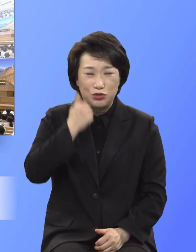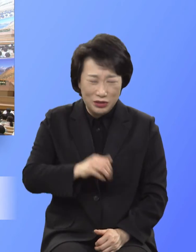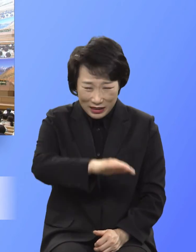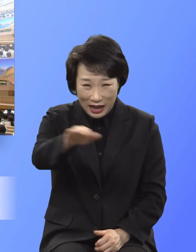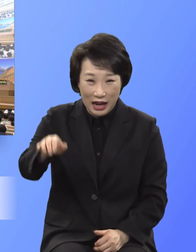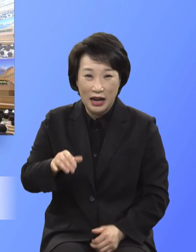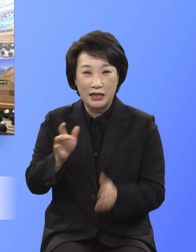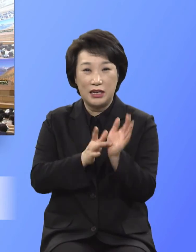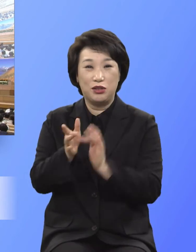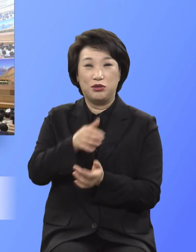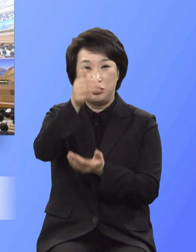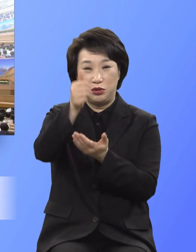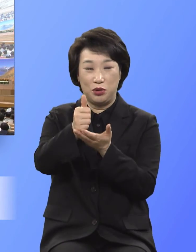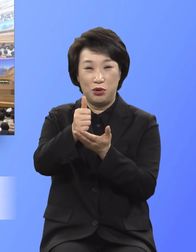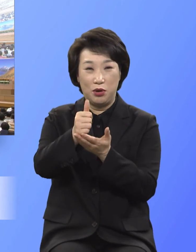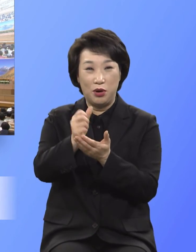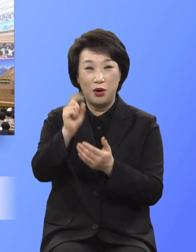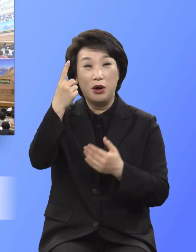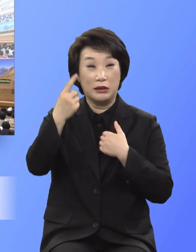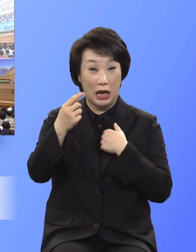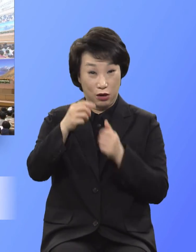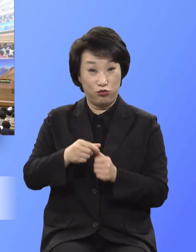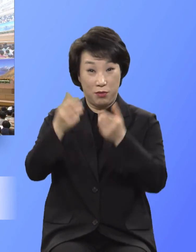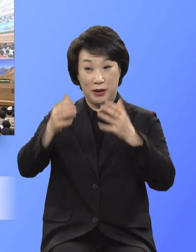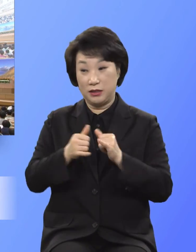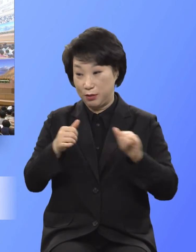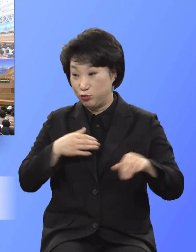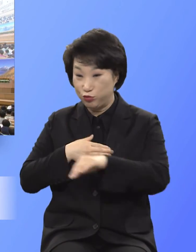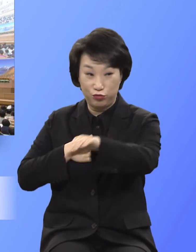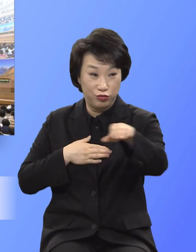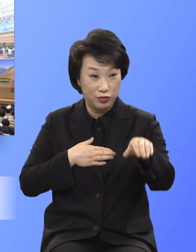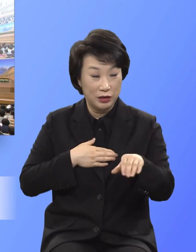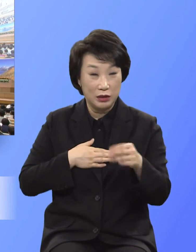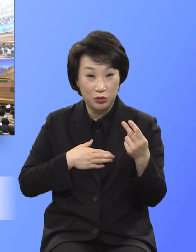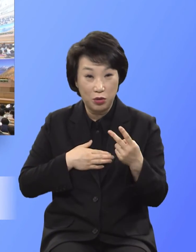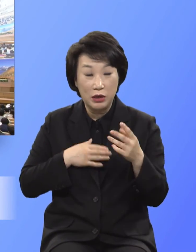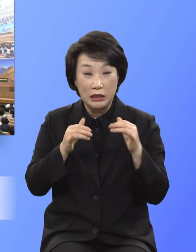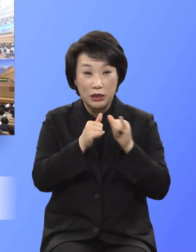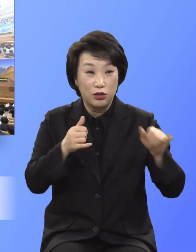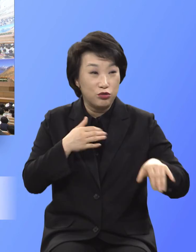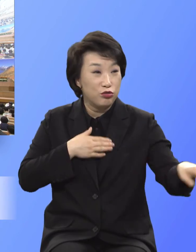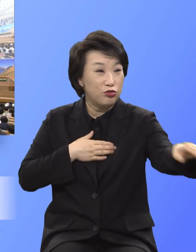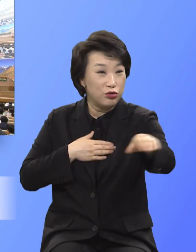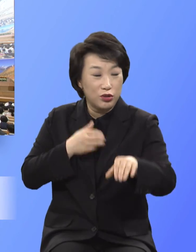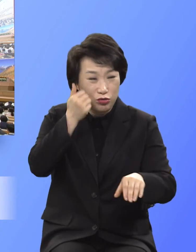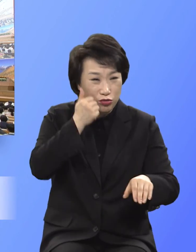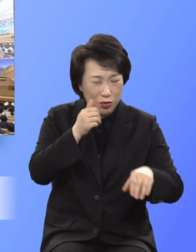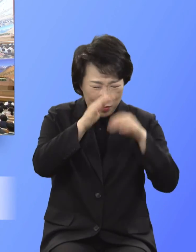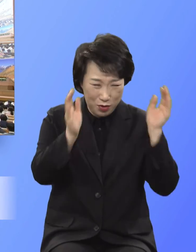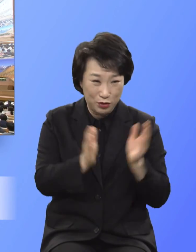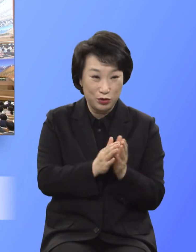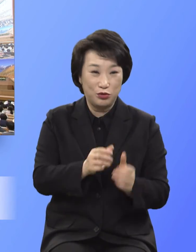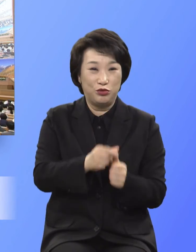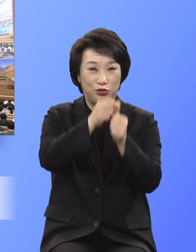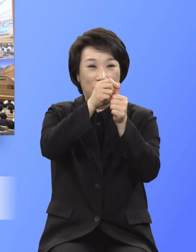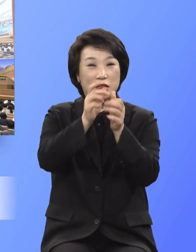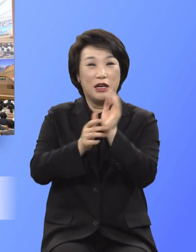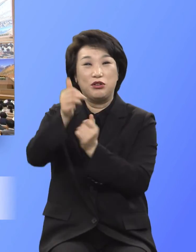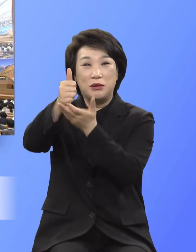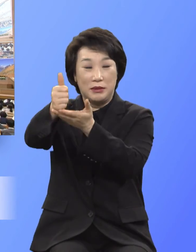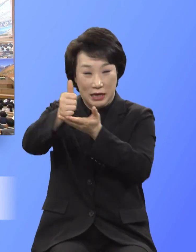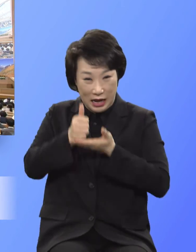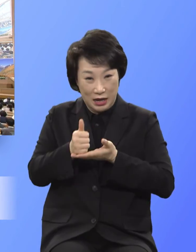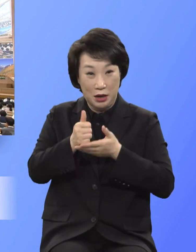누구라도 예수 그리스도로 자신이 구원받은 자라면, 또한 인류를 구원하신 예수 그리스도가 자기